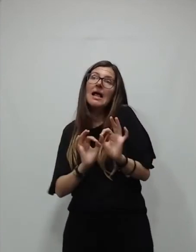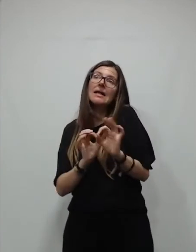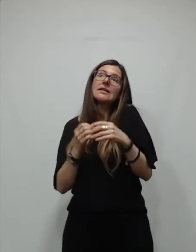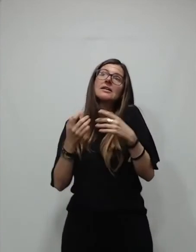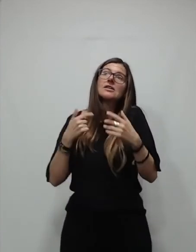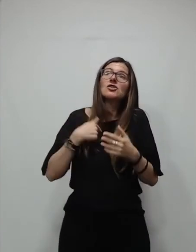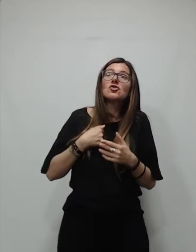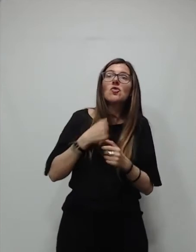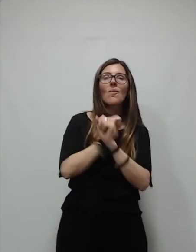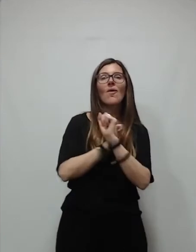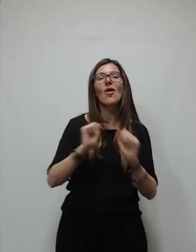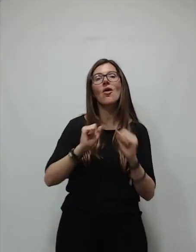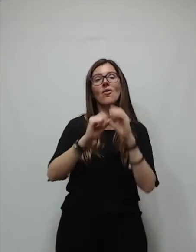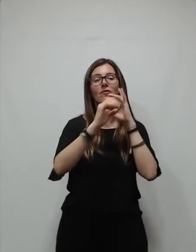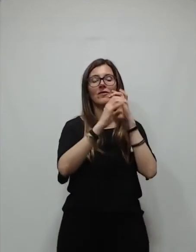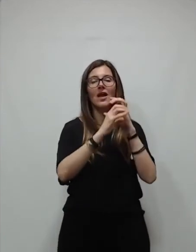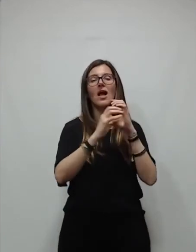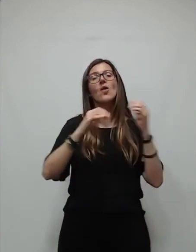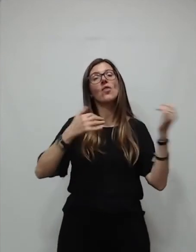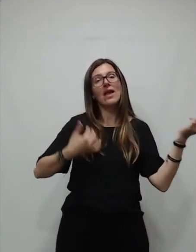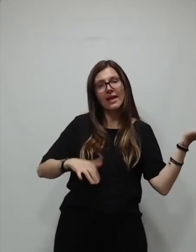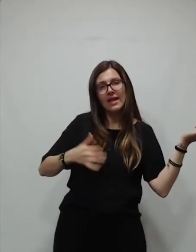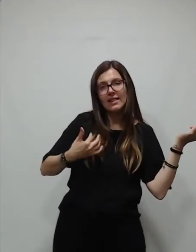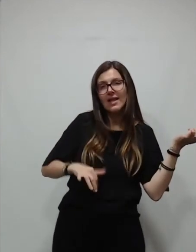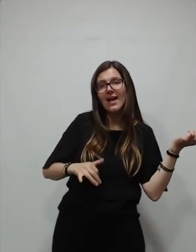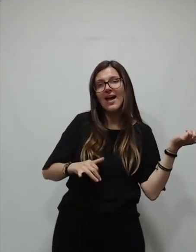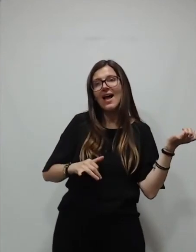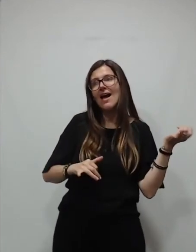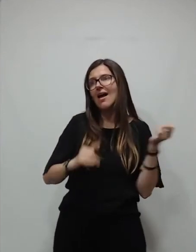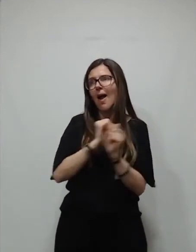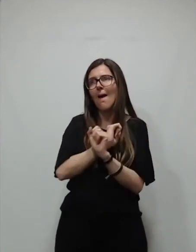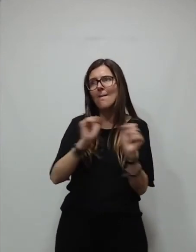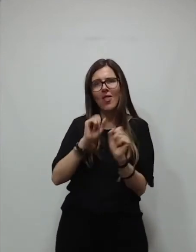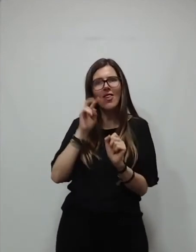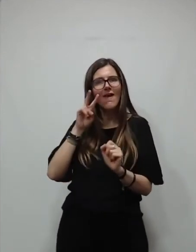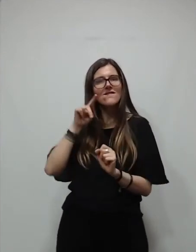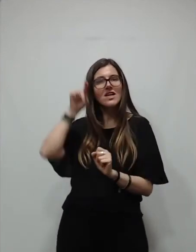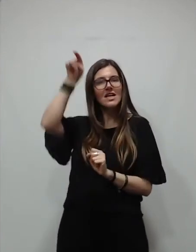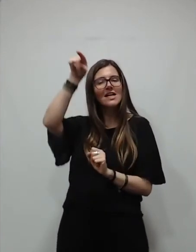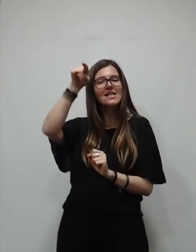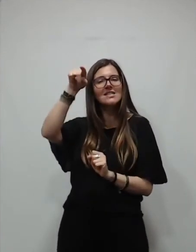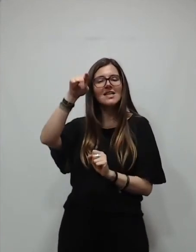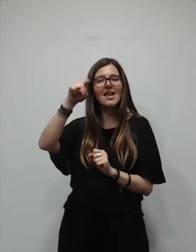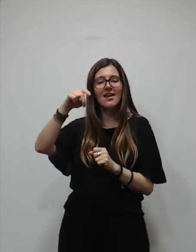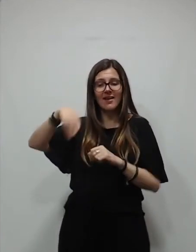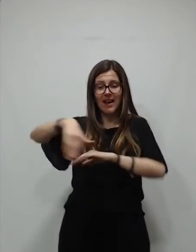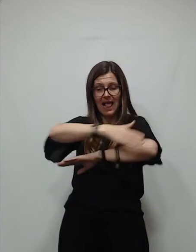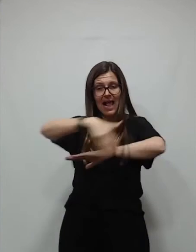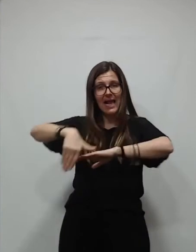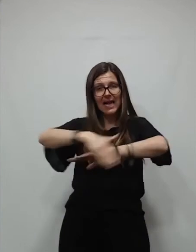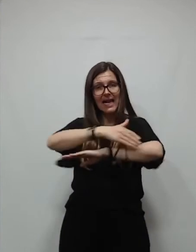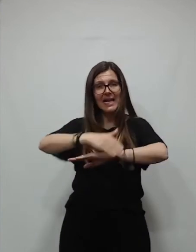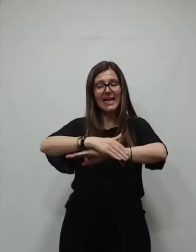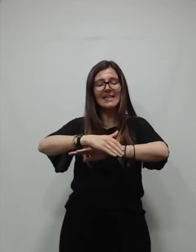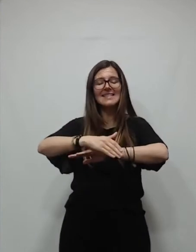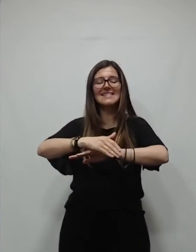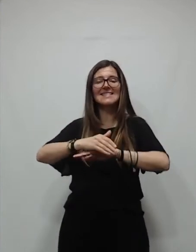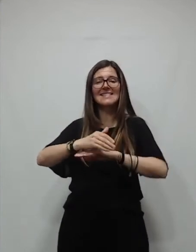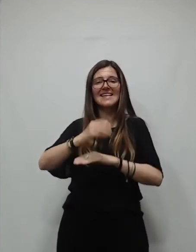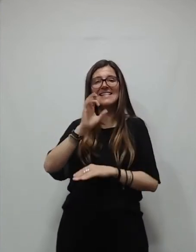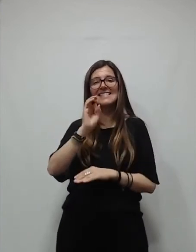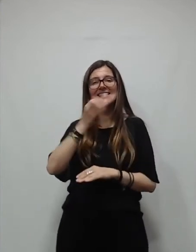capaz de tocar la flauta, la guitarra, me van a ver en la peatonal Sarandí ahí cuando quieran pasar y dejarme alguna